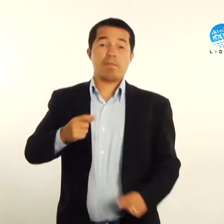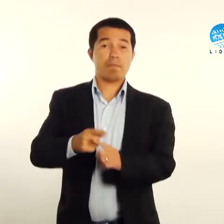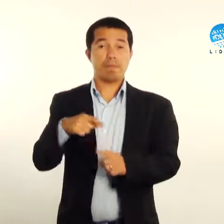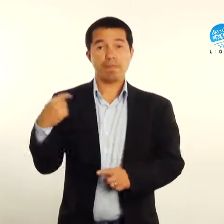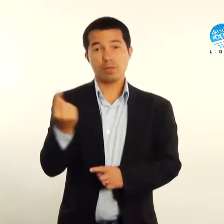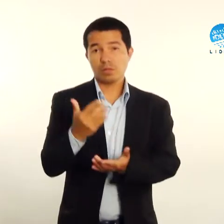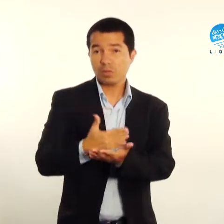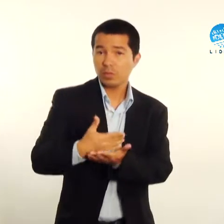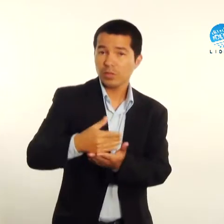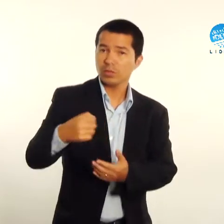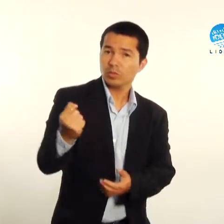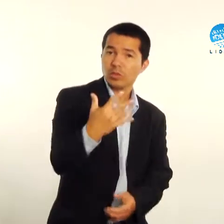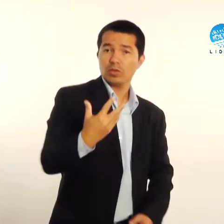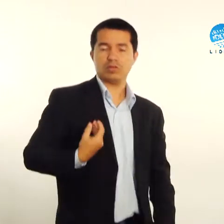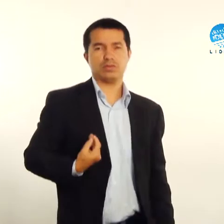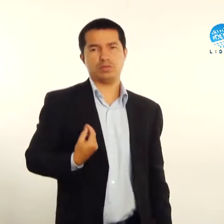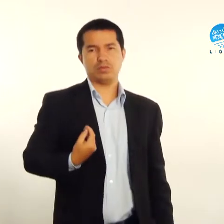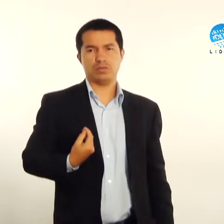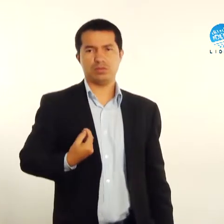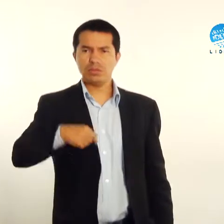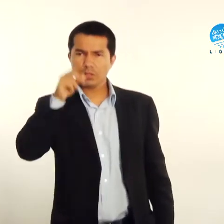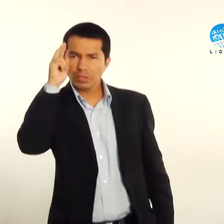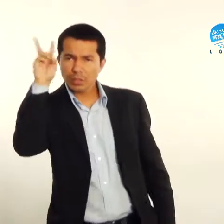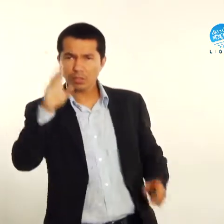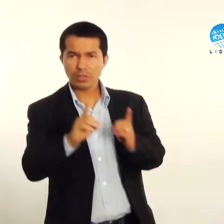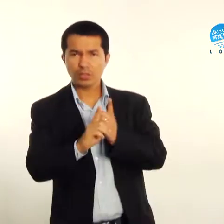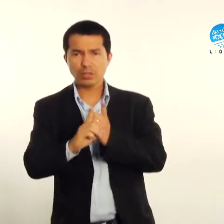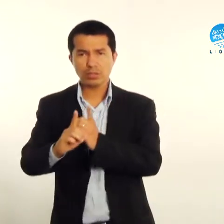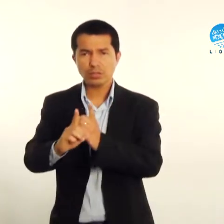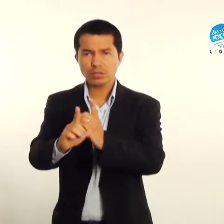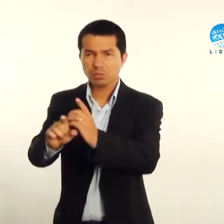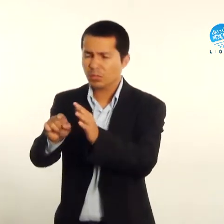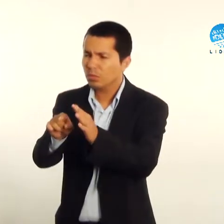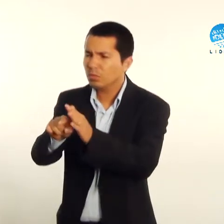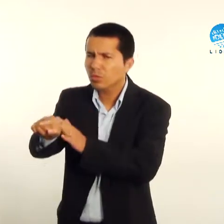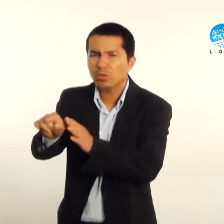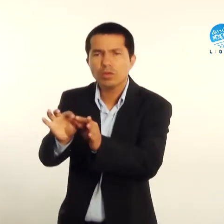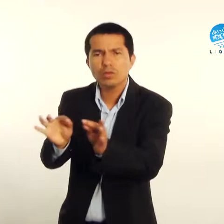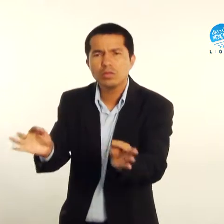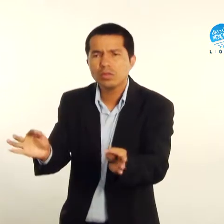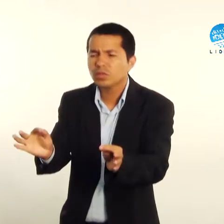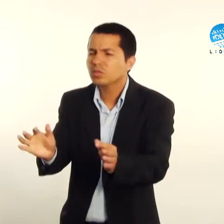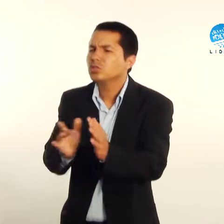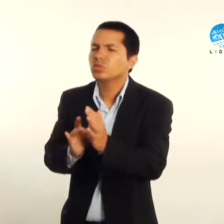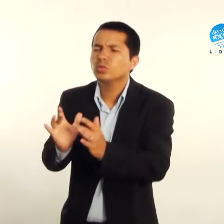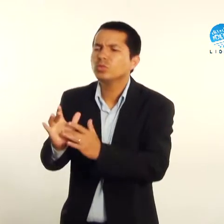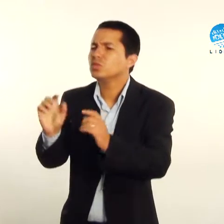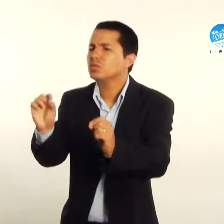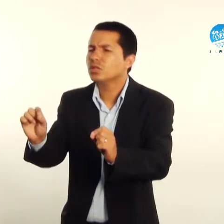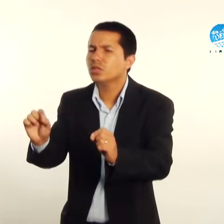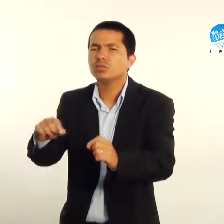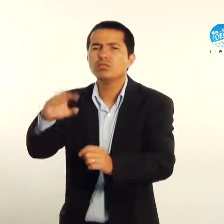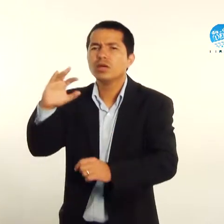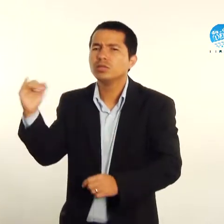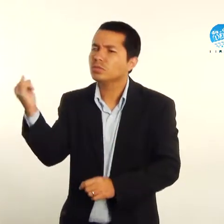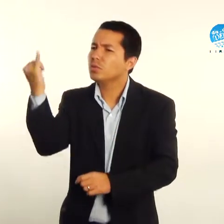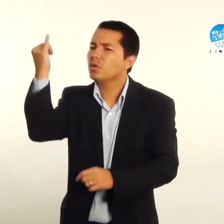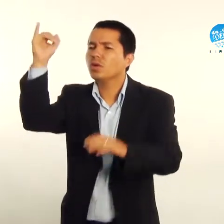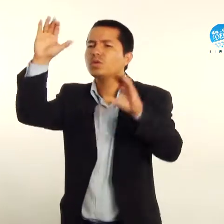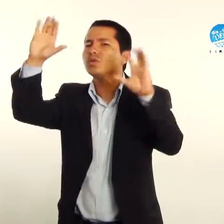gente construir um novo tipo de vida. A pergunta dos discípulos foi muito simples. Quem é